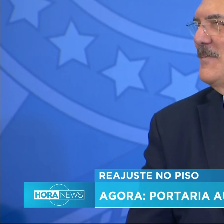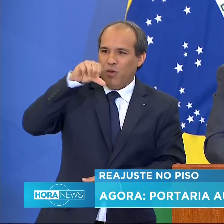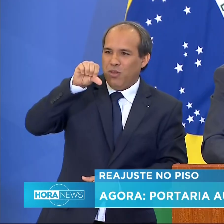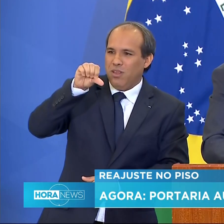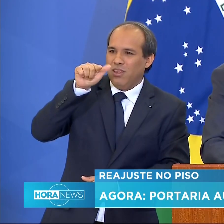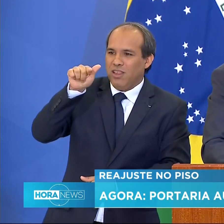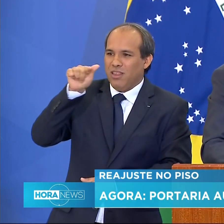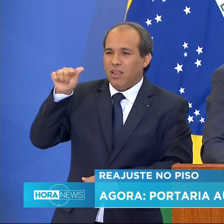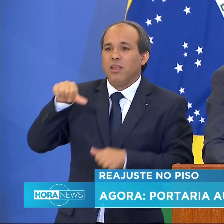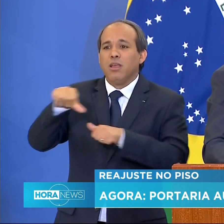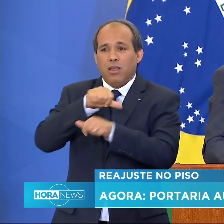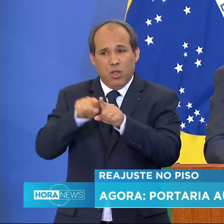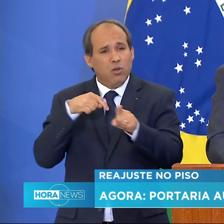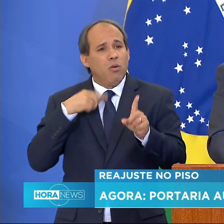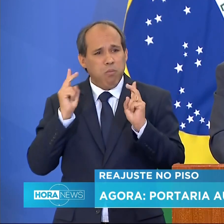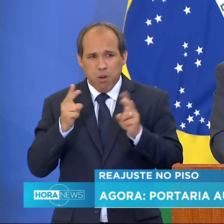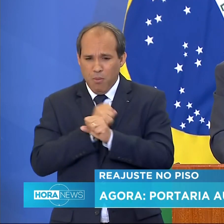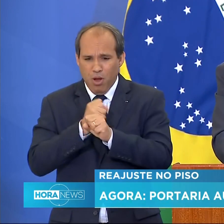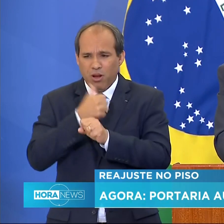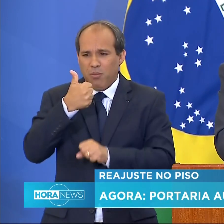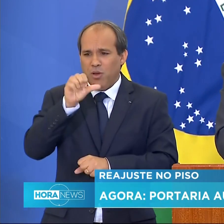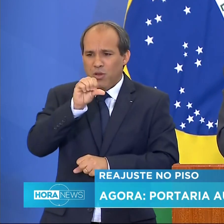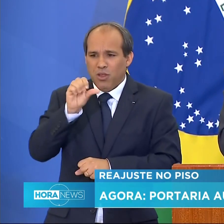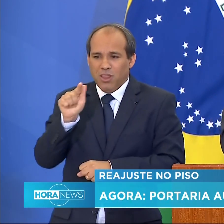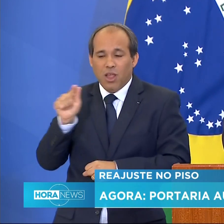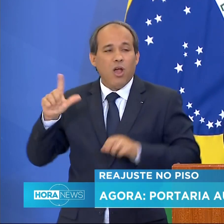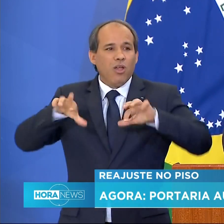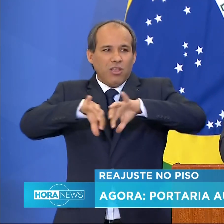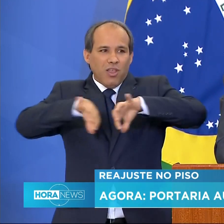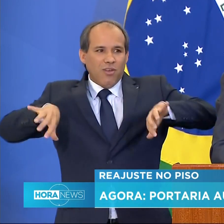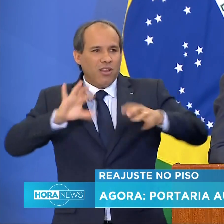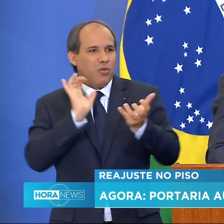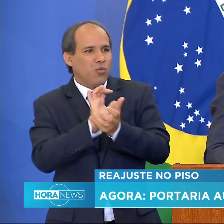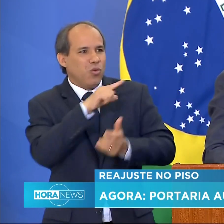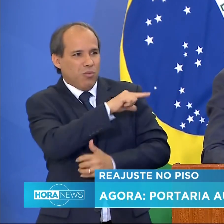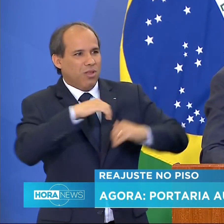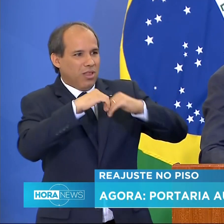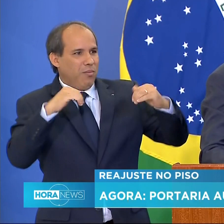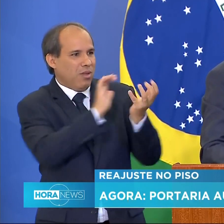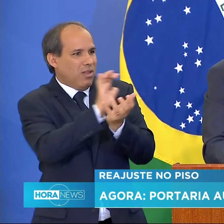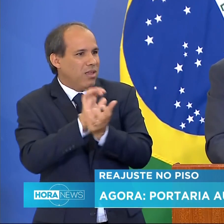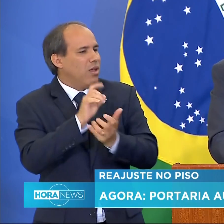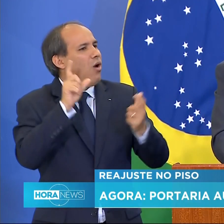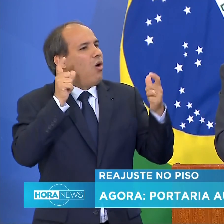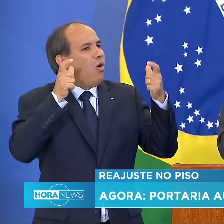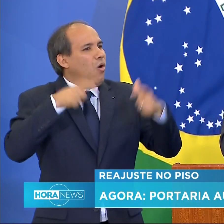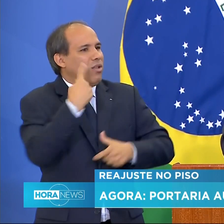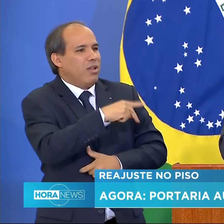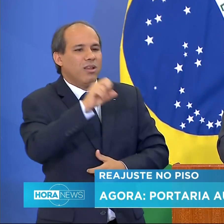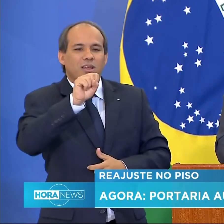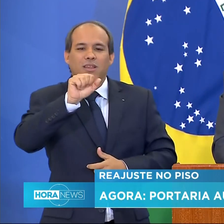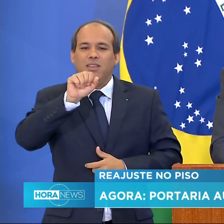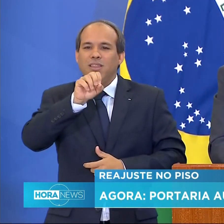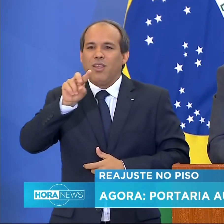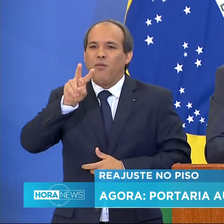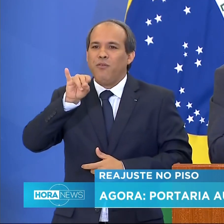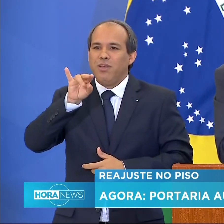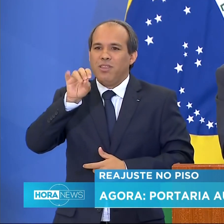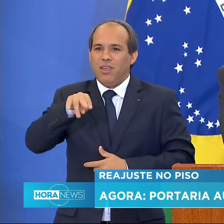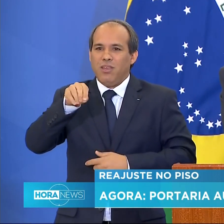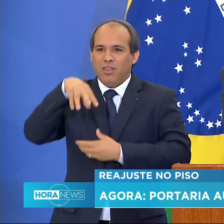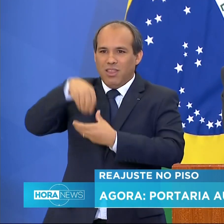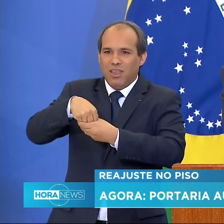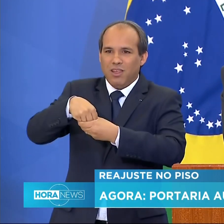1977. Eu também sou de 77, então é meu colega de turma. Ele no CPR lá de São Vicente, batalhão